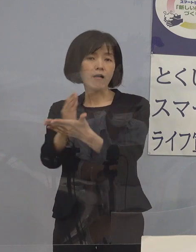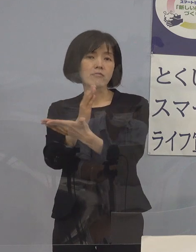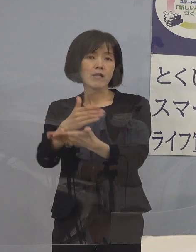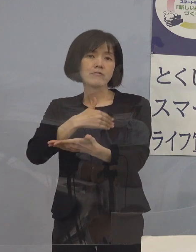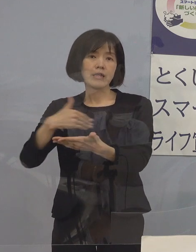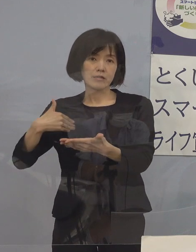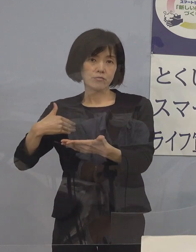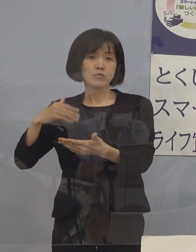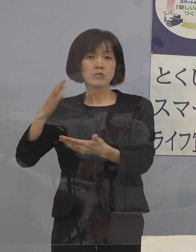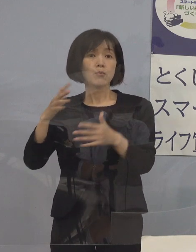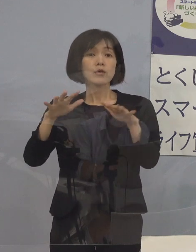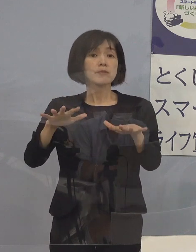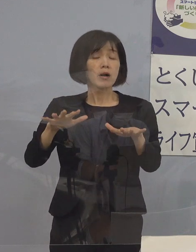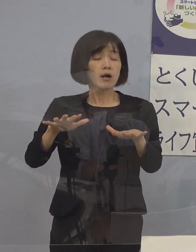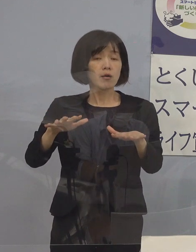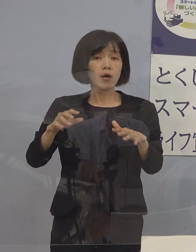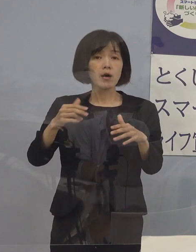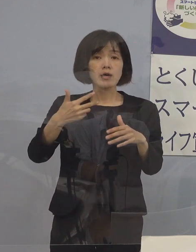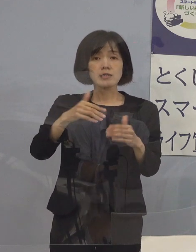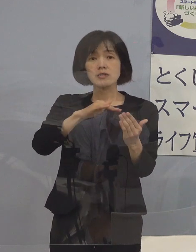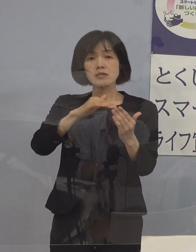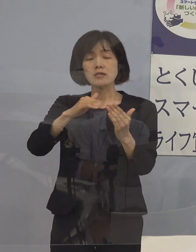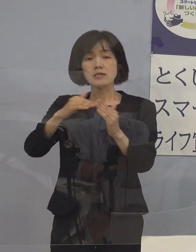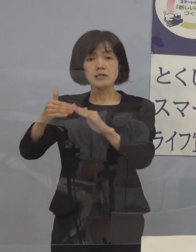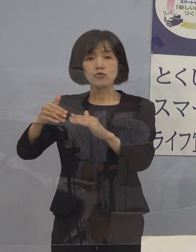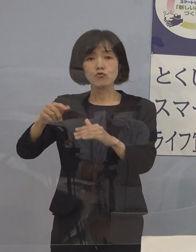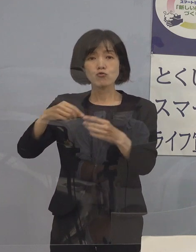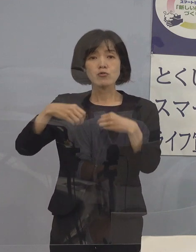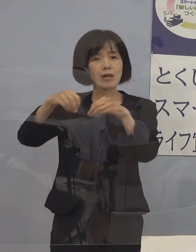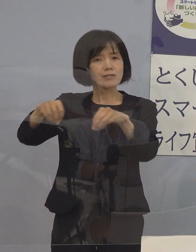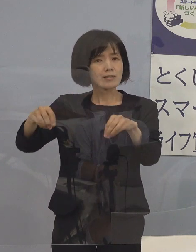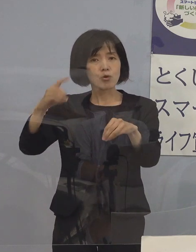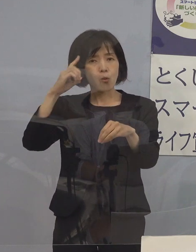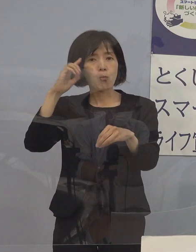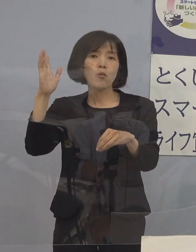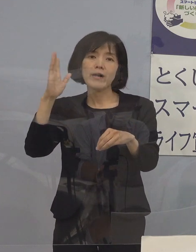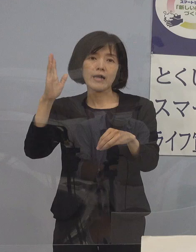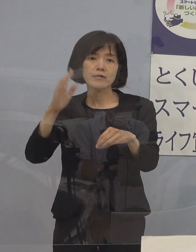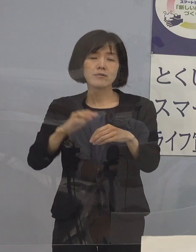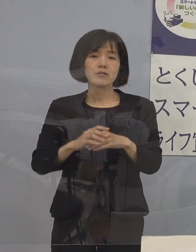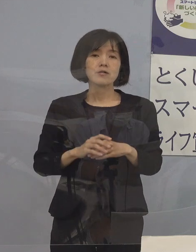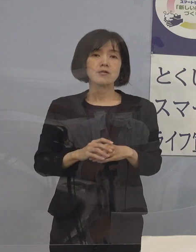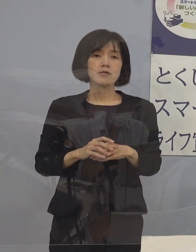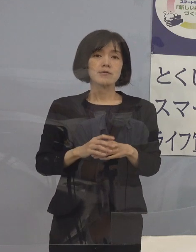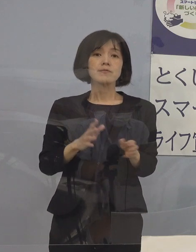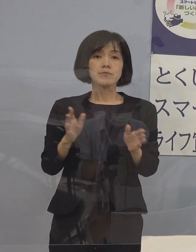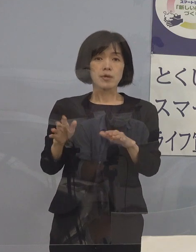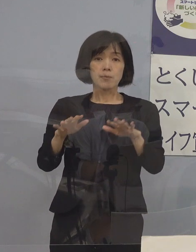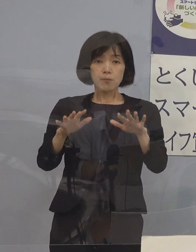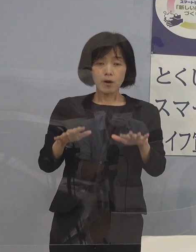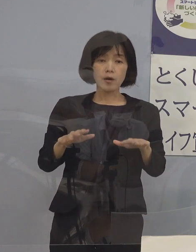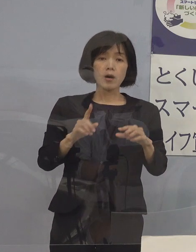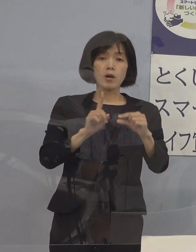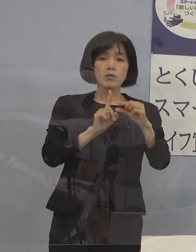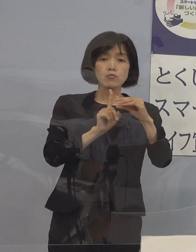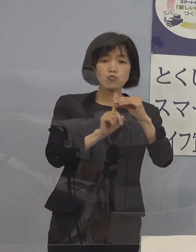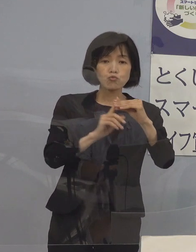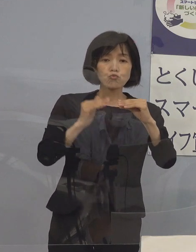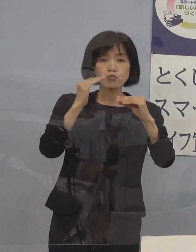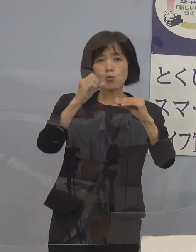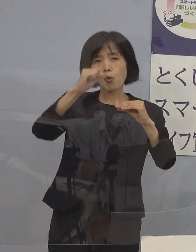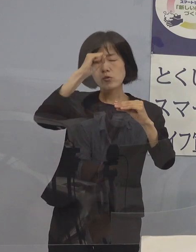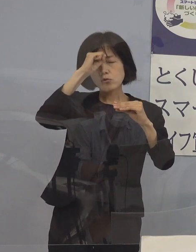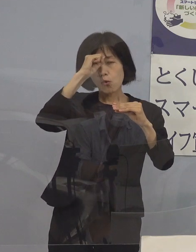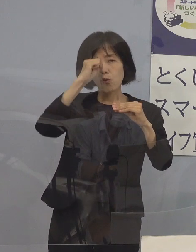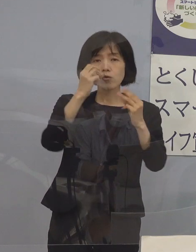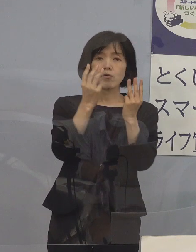な、こう考えています。ただ今お話があるように、昨今中等症、つまり肺炎の症状がある方がち